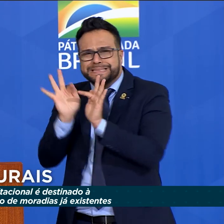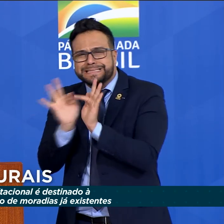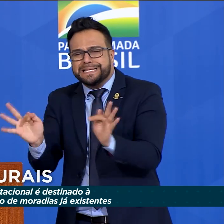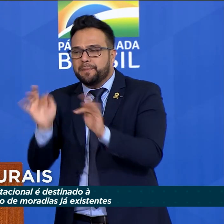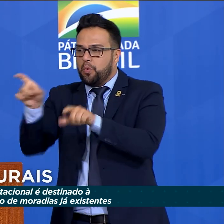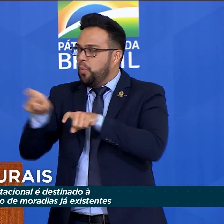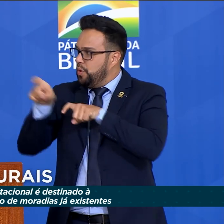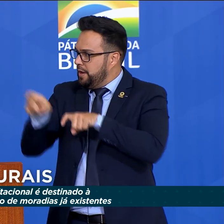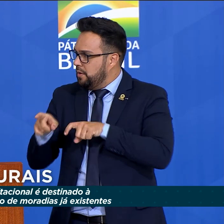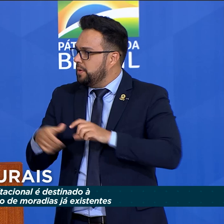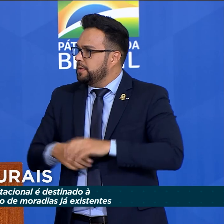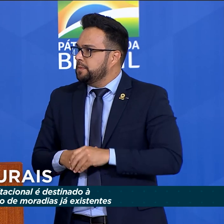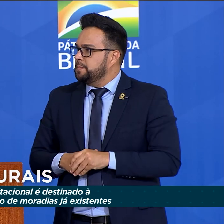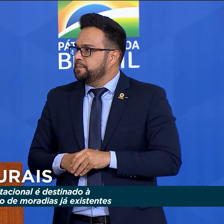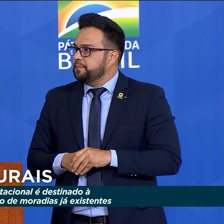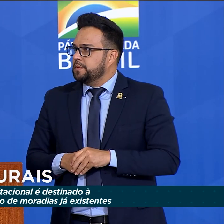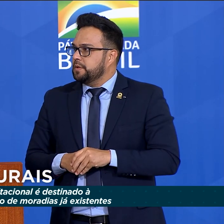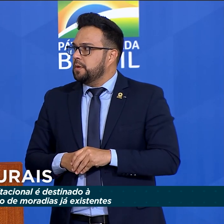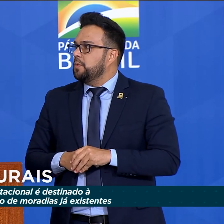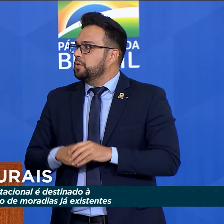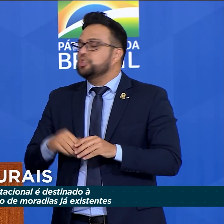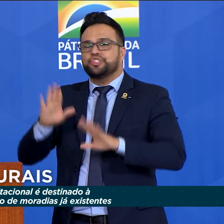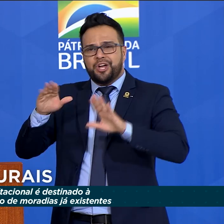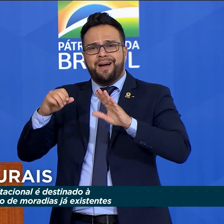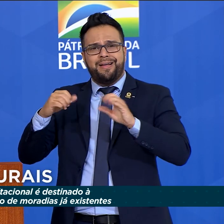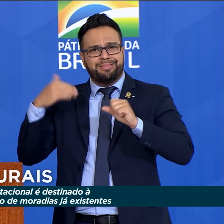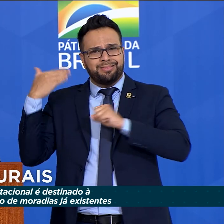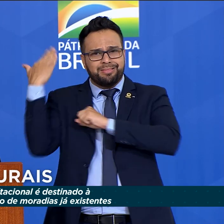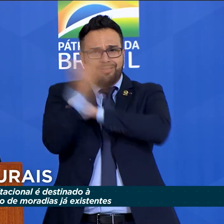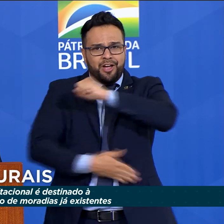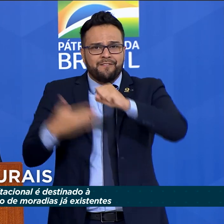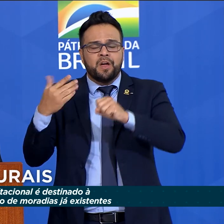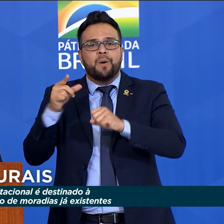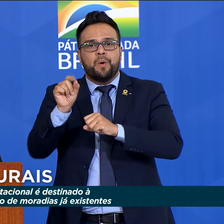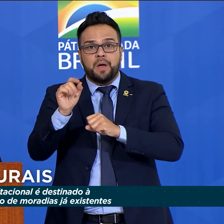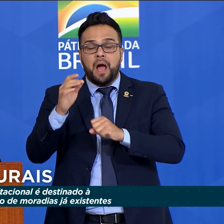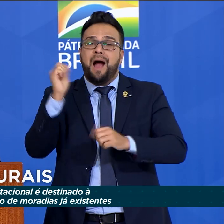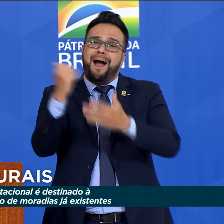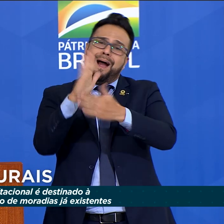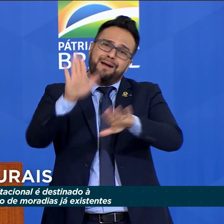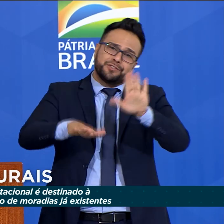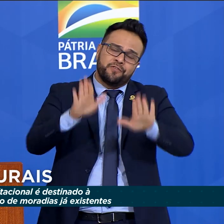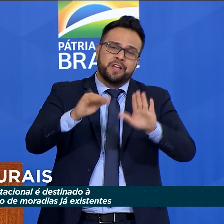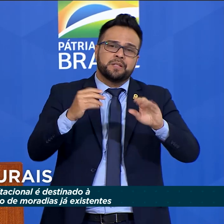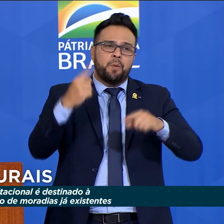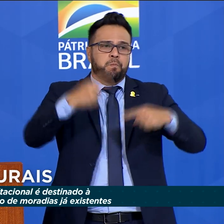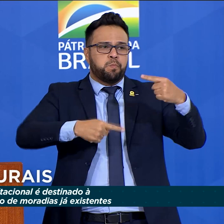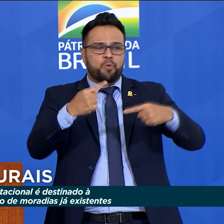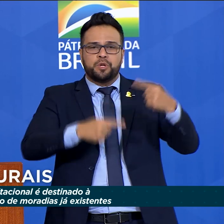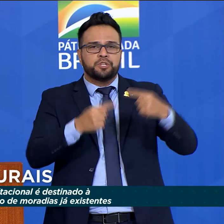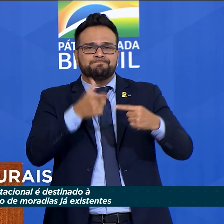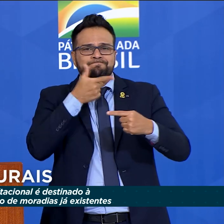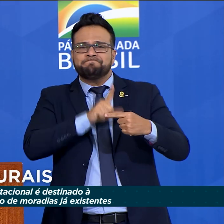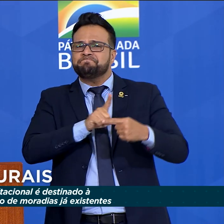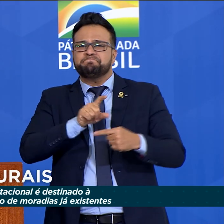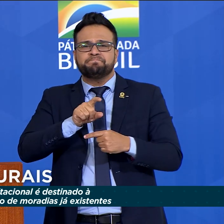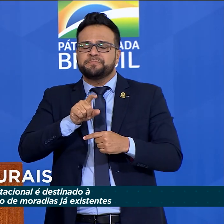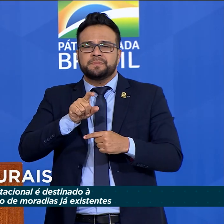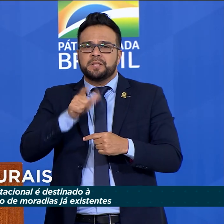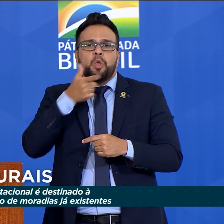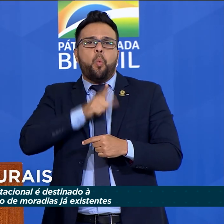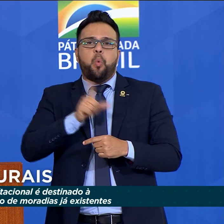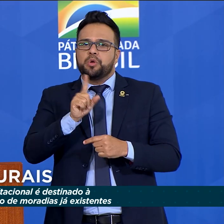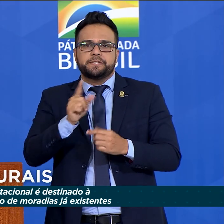campo, aquele que foi defendido, mas que as políticas muitas vezes não chegaram até ele.